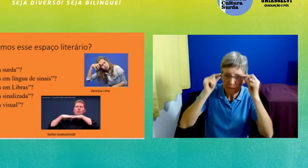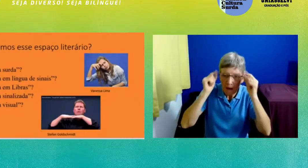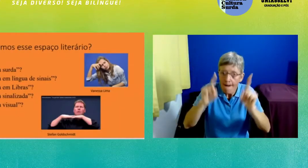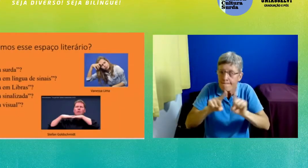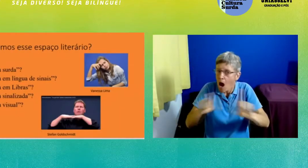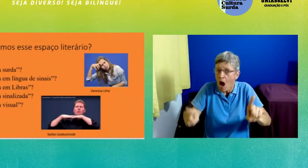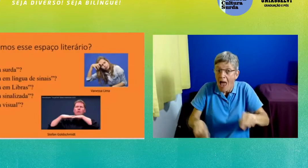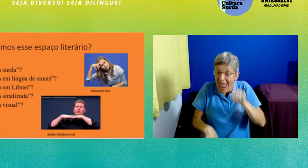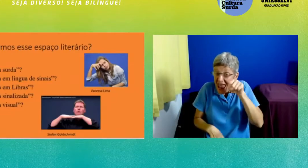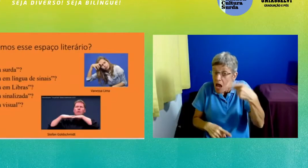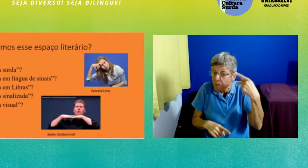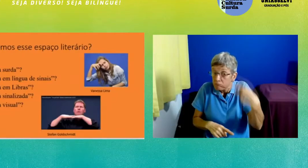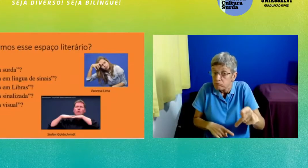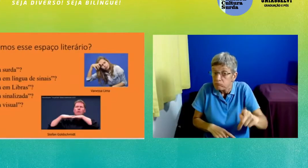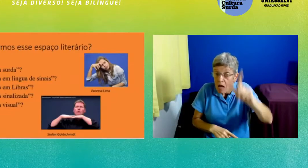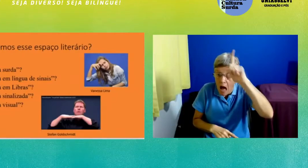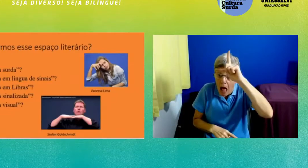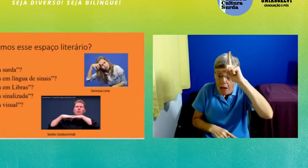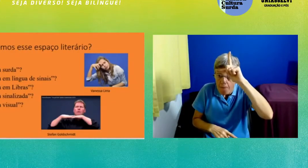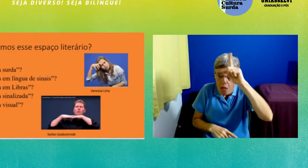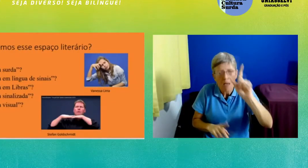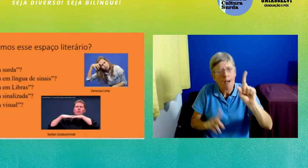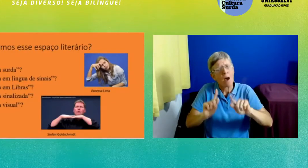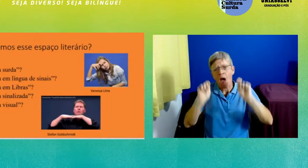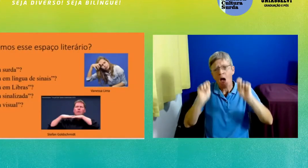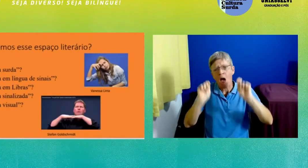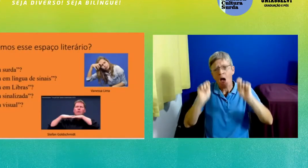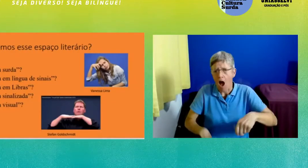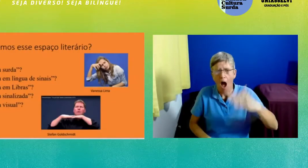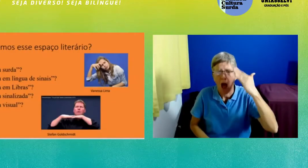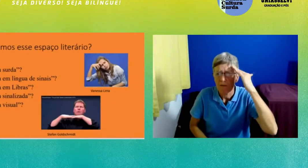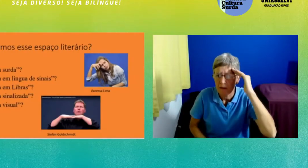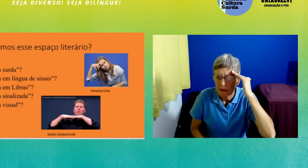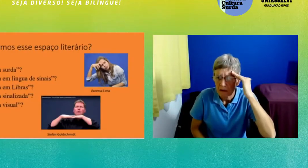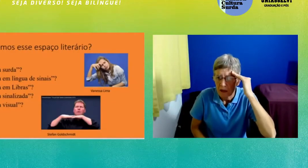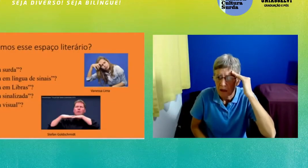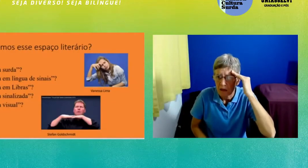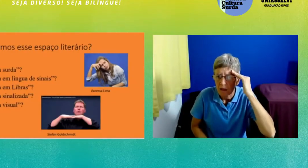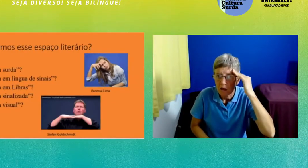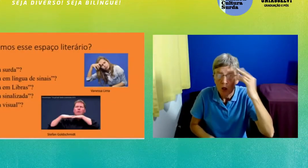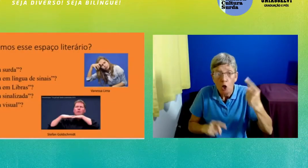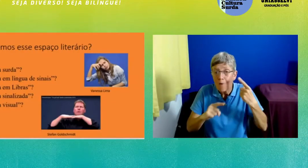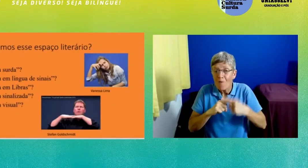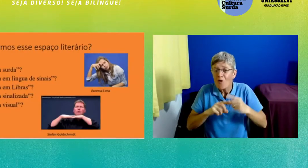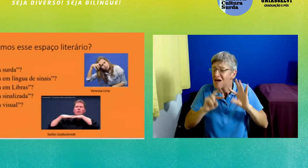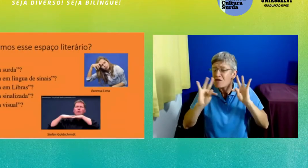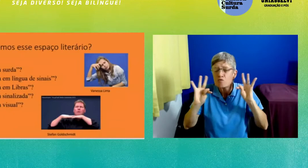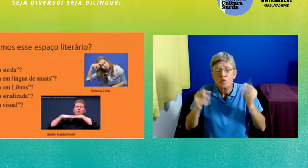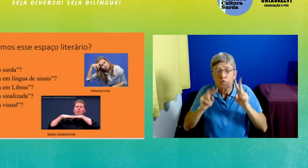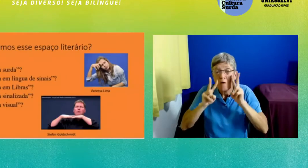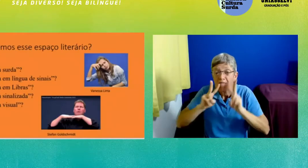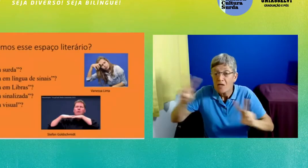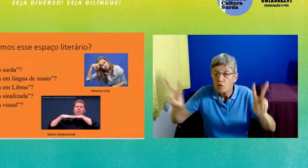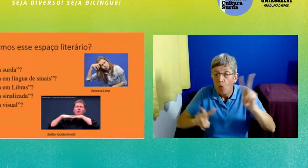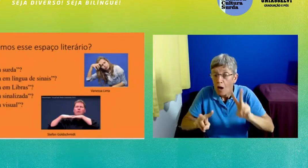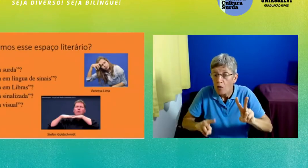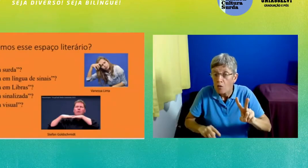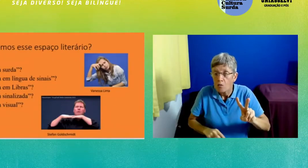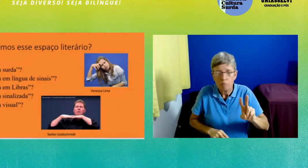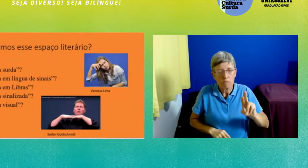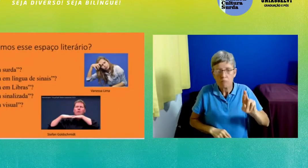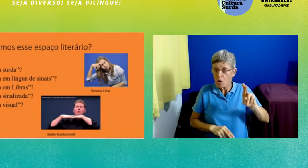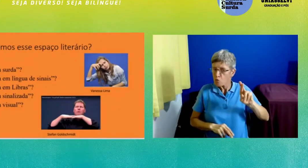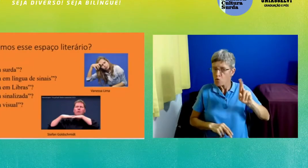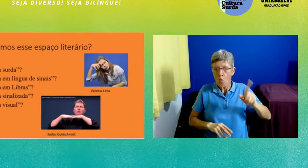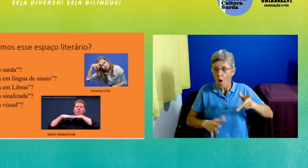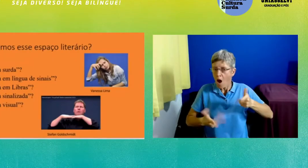a expressão, tudo que ele mostra, mas é a língua de sinais alemã, mas dá para entender. Por quê?